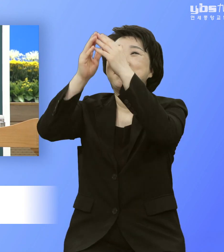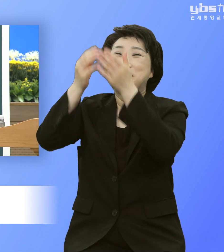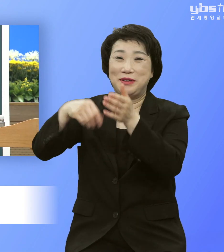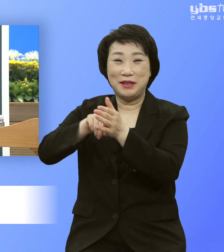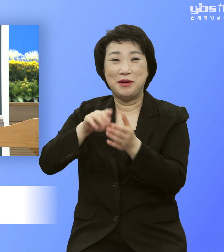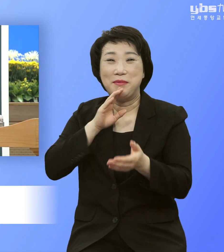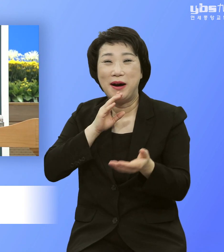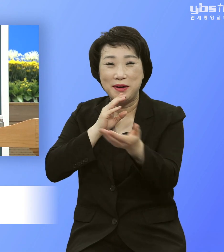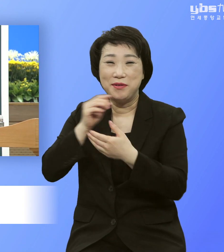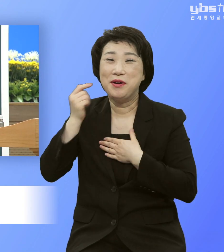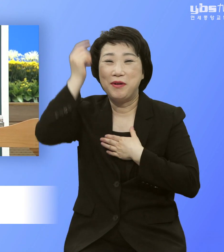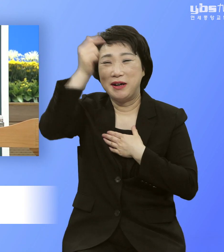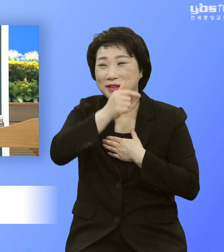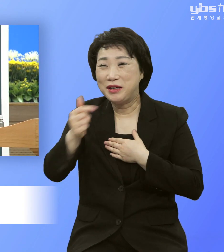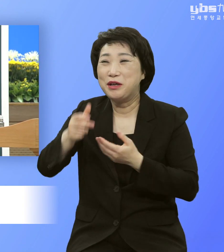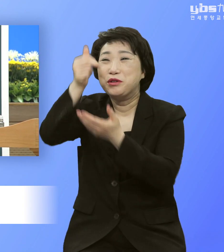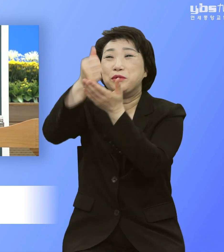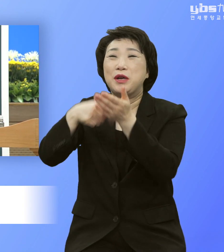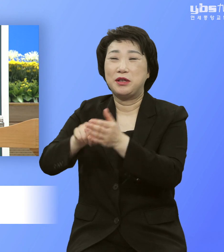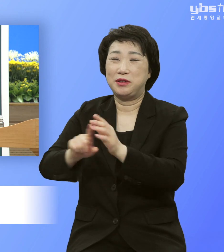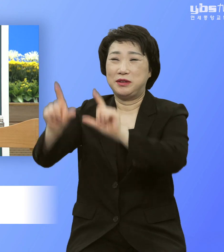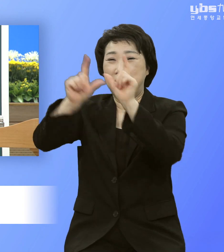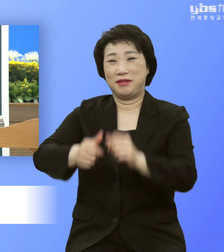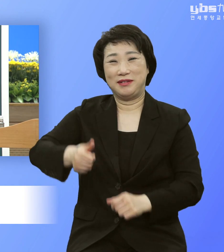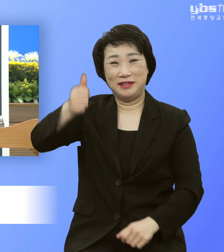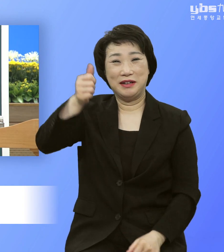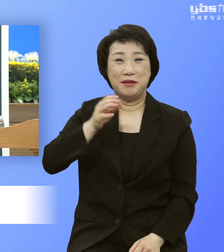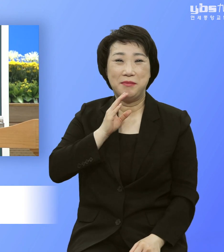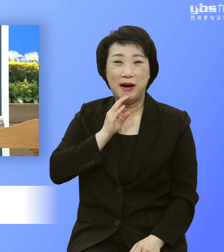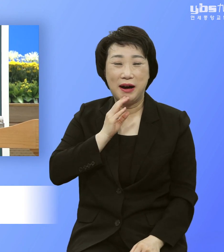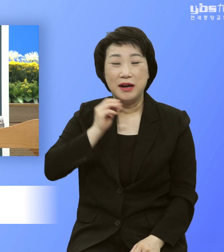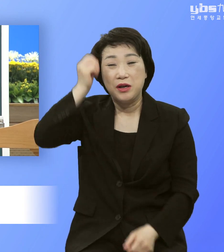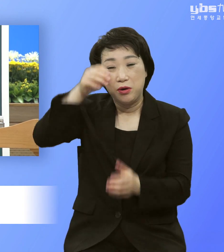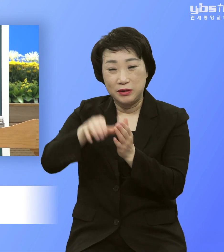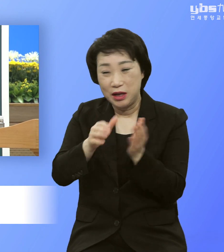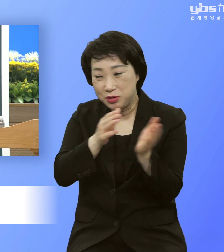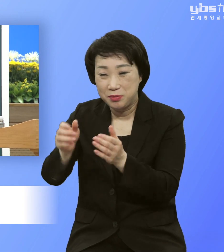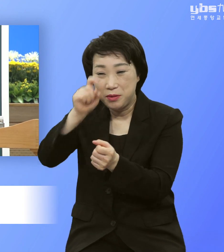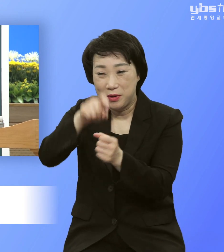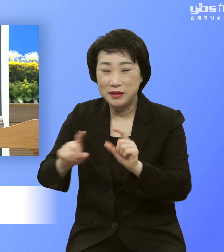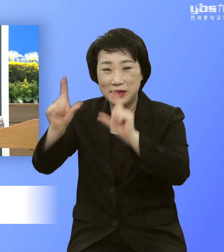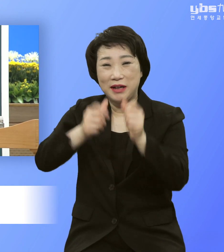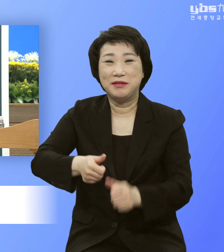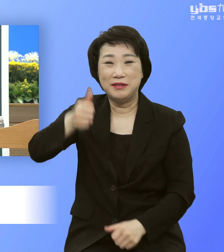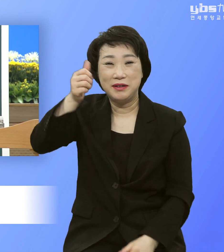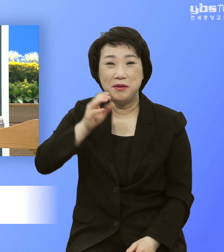위해서 영광스럽게 주를 위해 살라 이 말이에요. 영혼의 때를 위해 살라 이 말이에요.